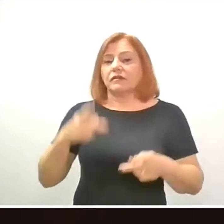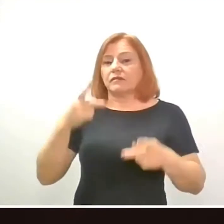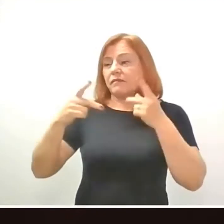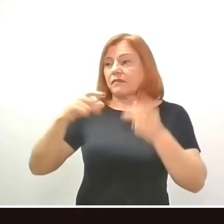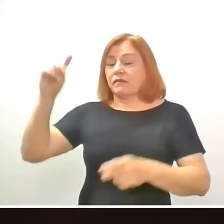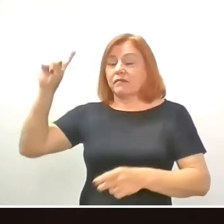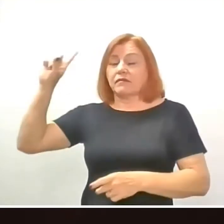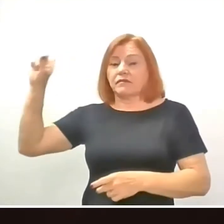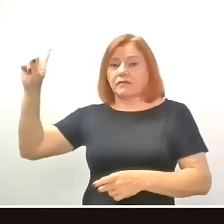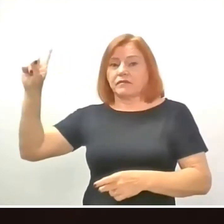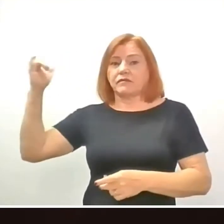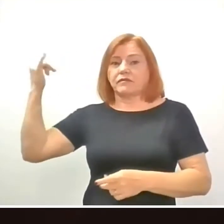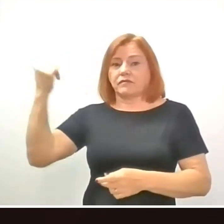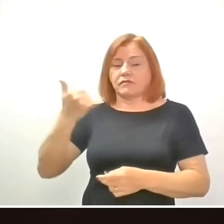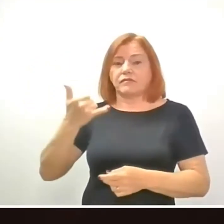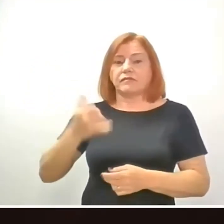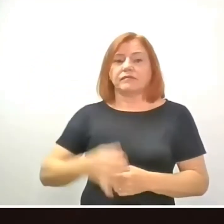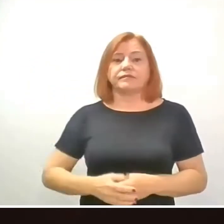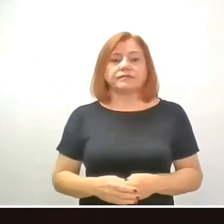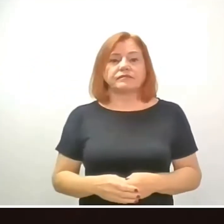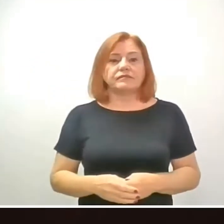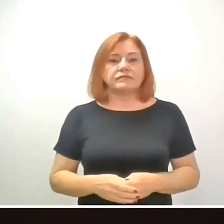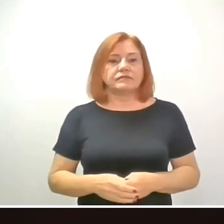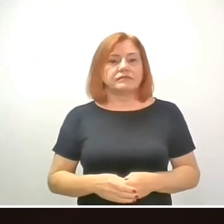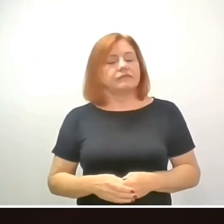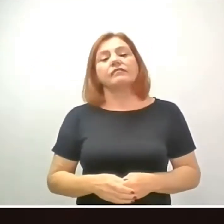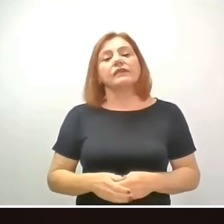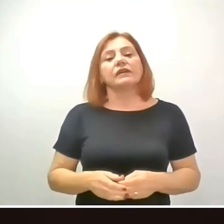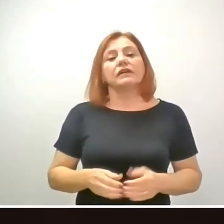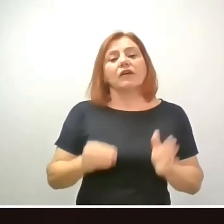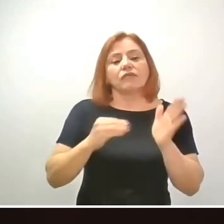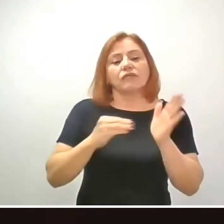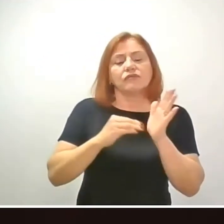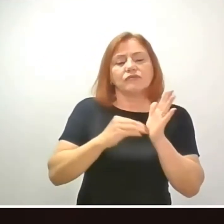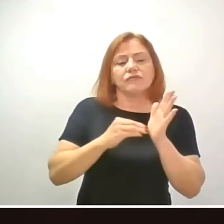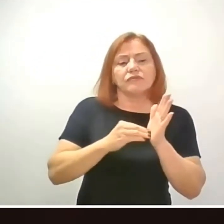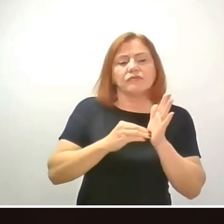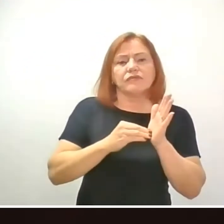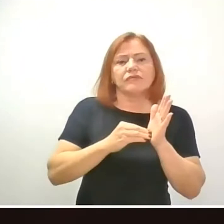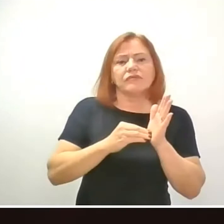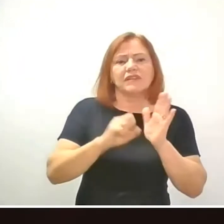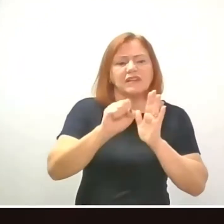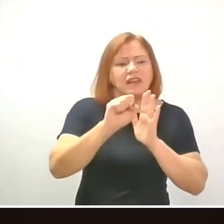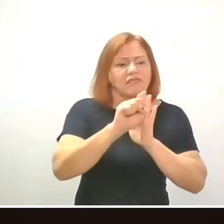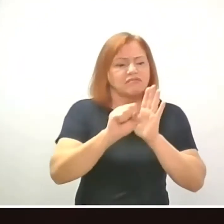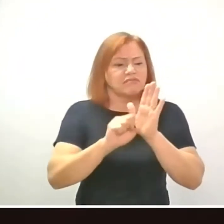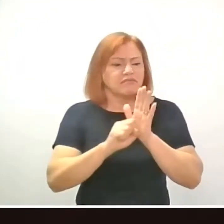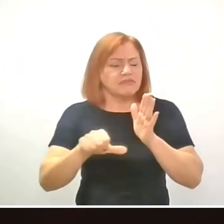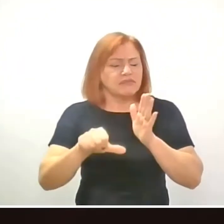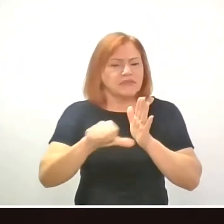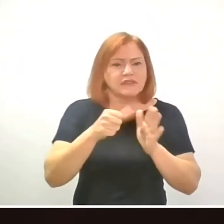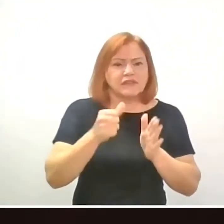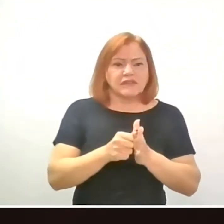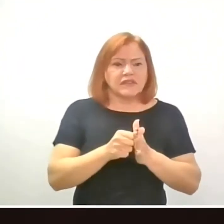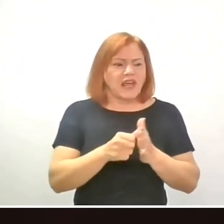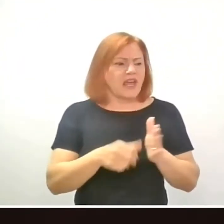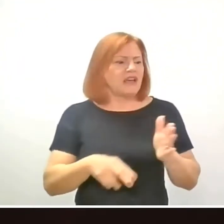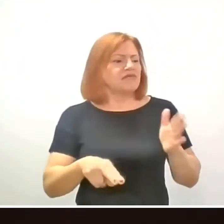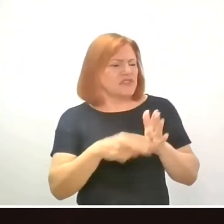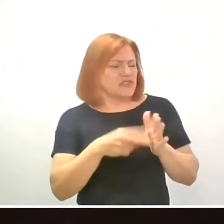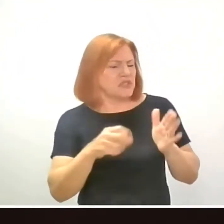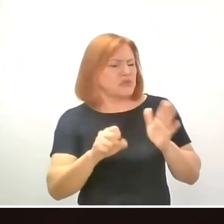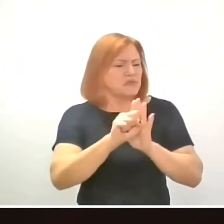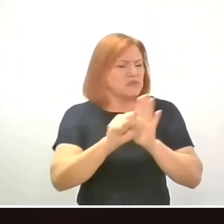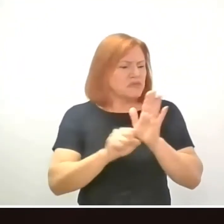não vemos, né, mais a palavra profética no segundo século, terceiro século, assim por diante.